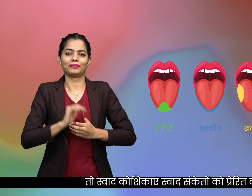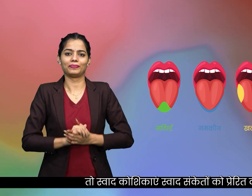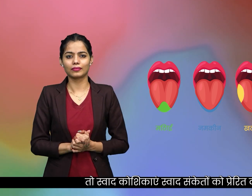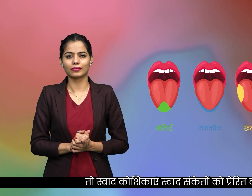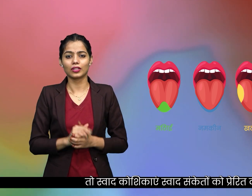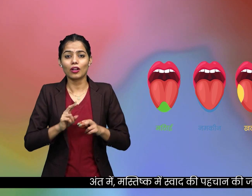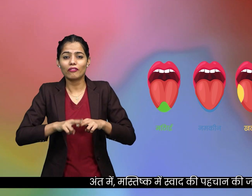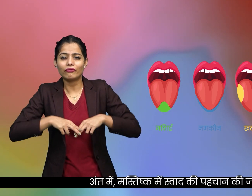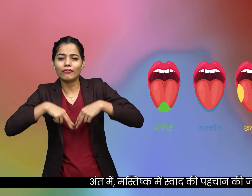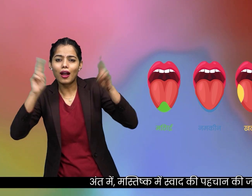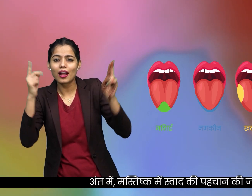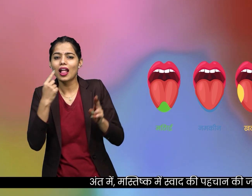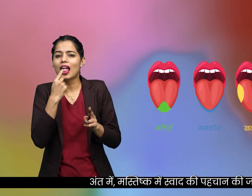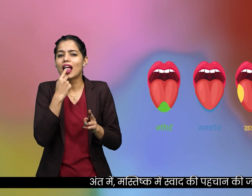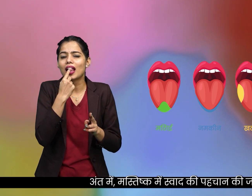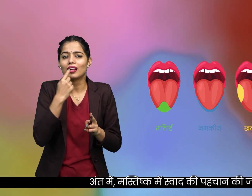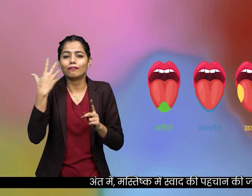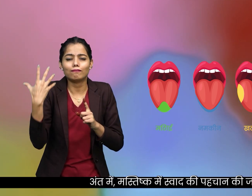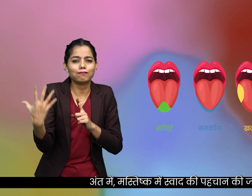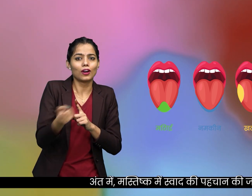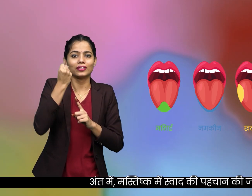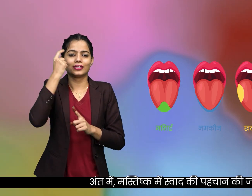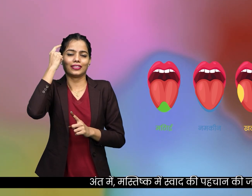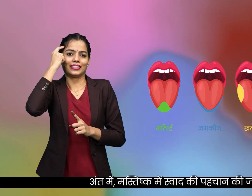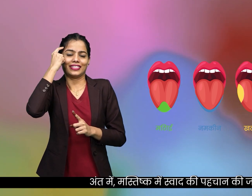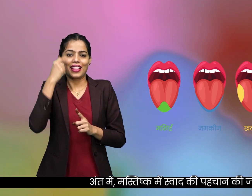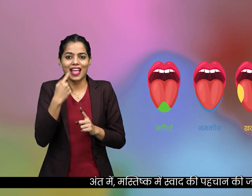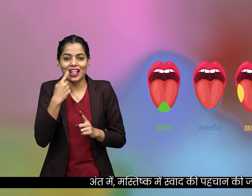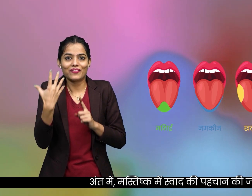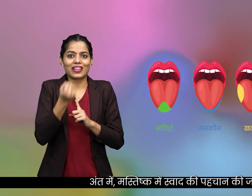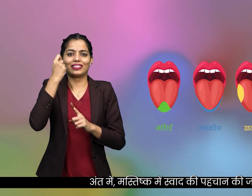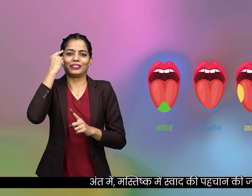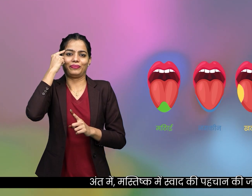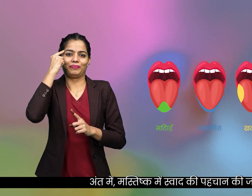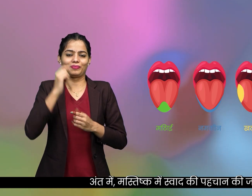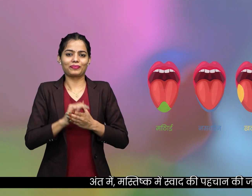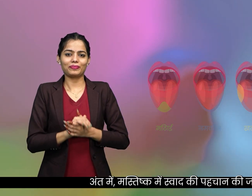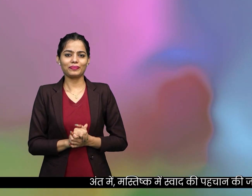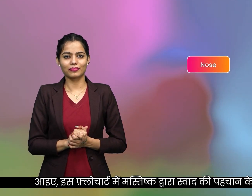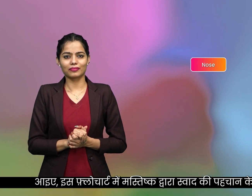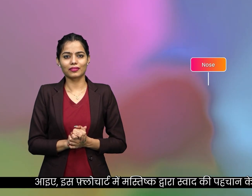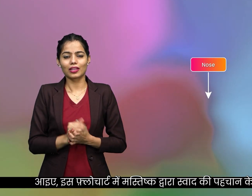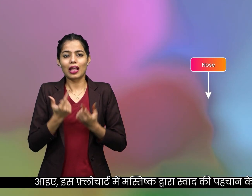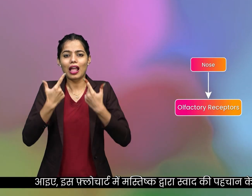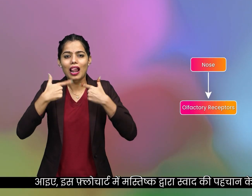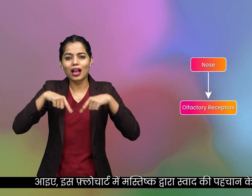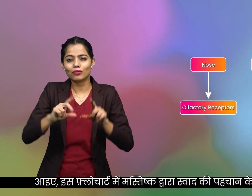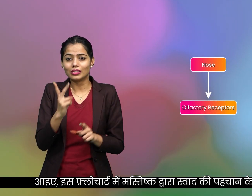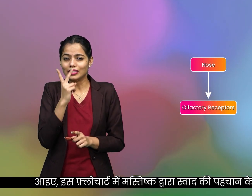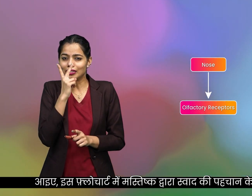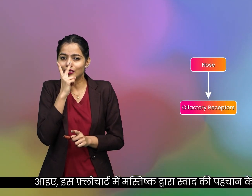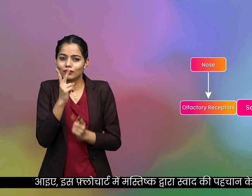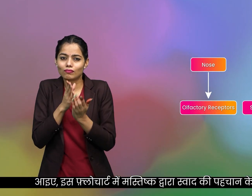को प्रेरित करती है। अंत में मस्तिष्क में स्वाद की पहचान की जाती है। आइए इस